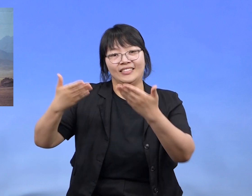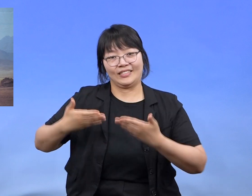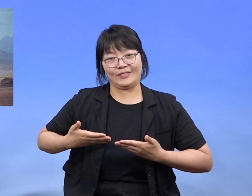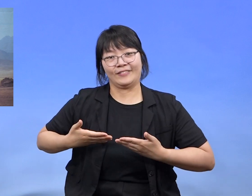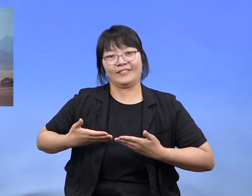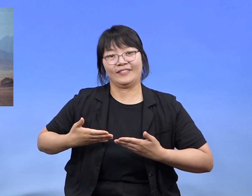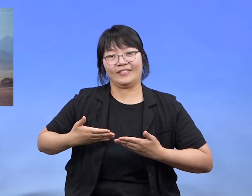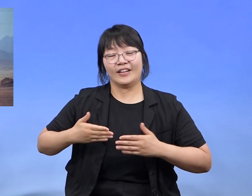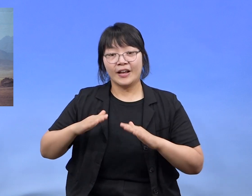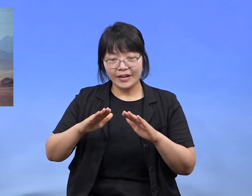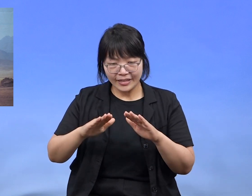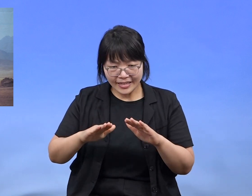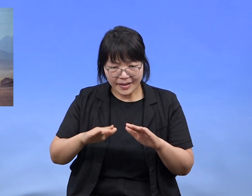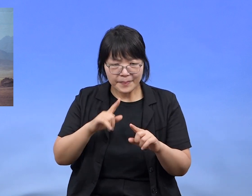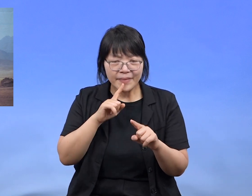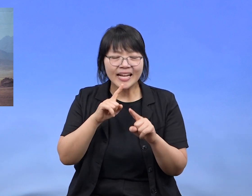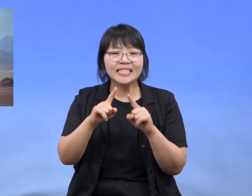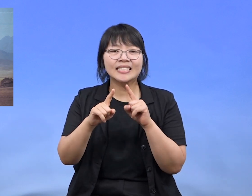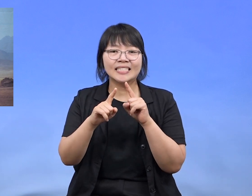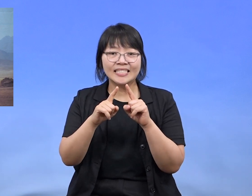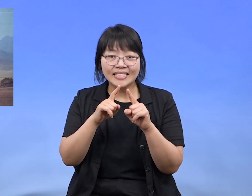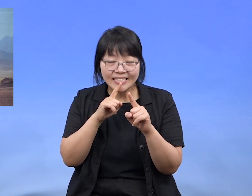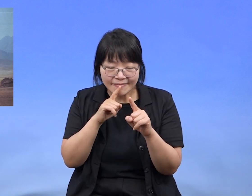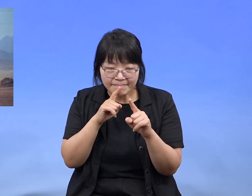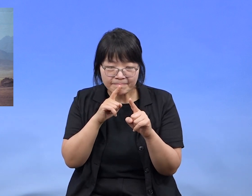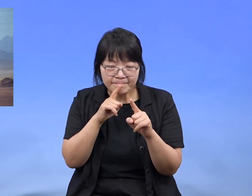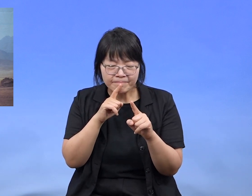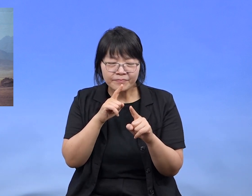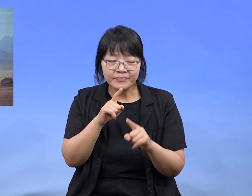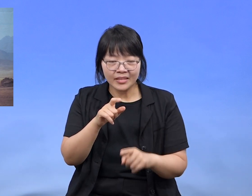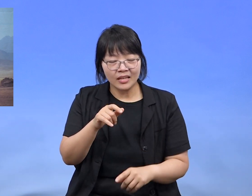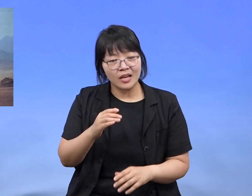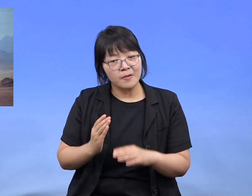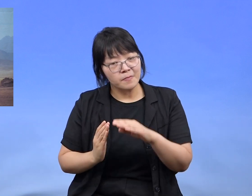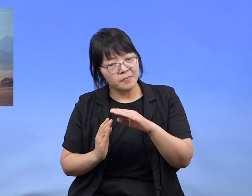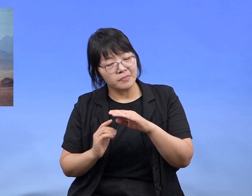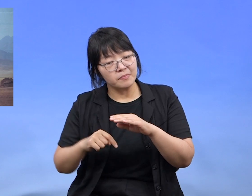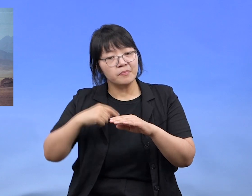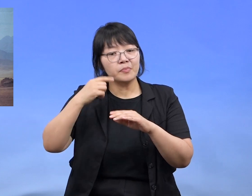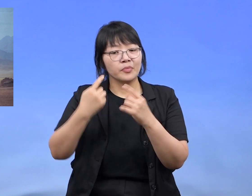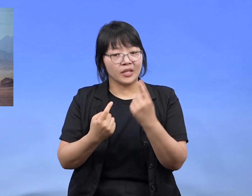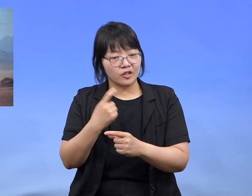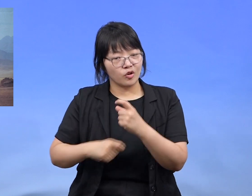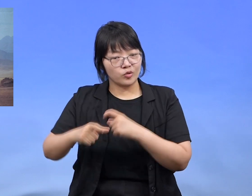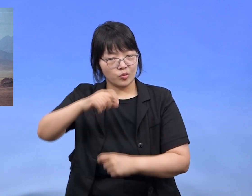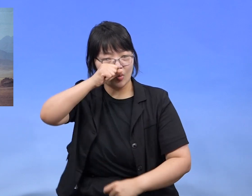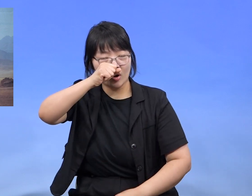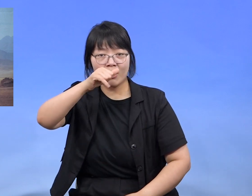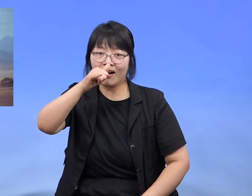이 말씀에 진정한 만족, 이상의 만족이 있을까요, 여러분?